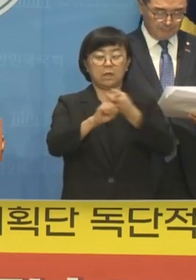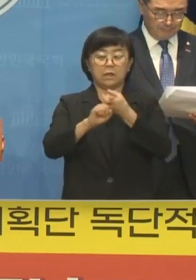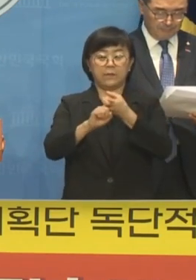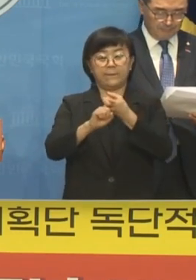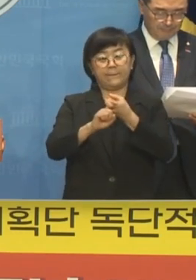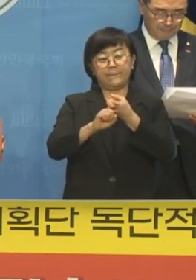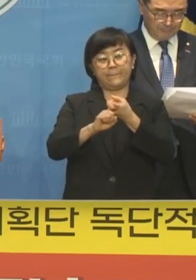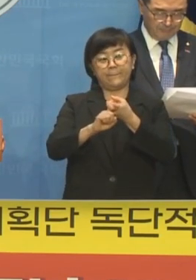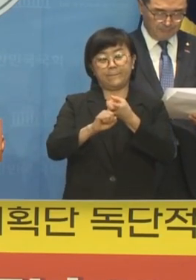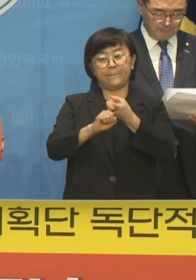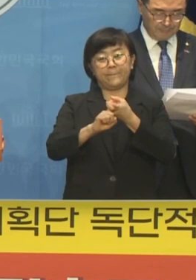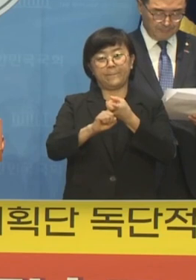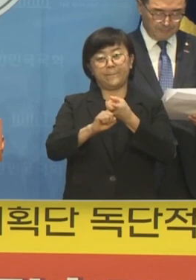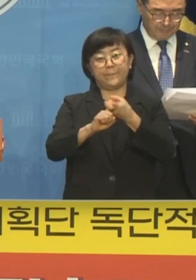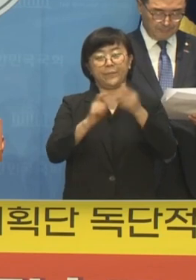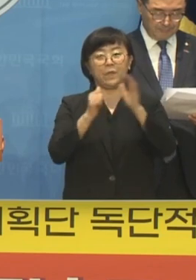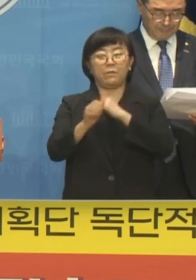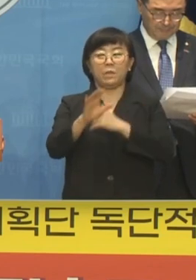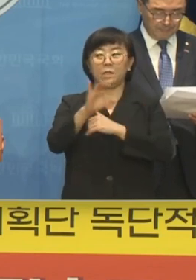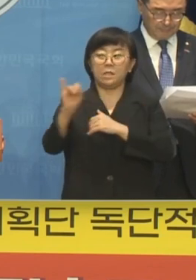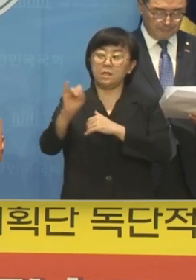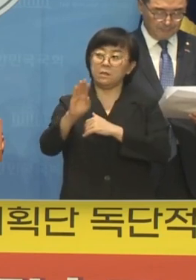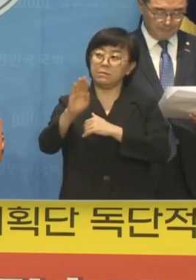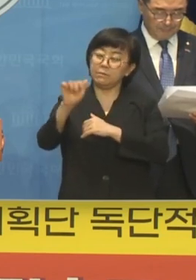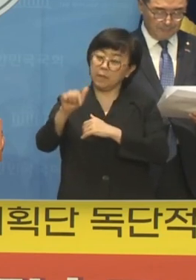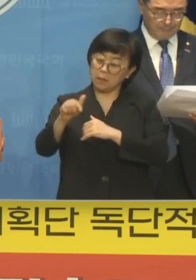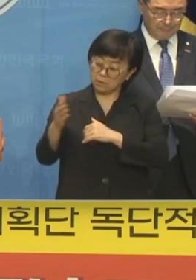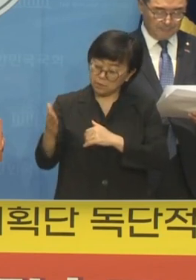상임 대표 이백인입니다.